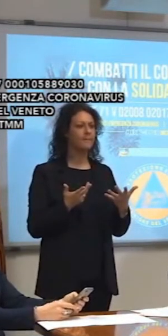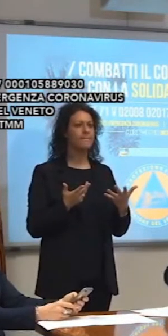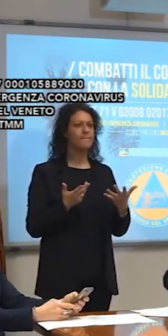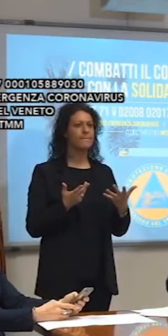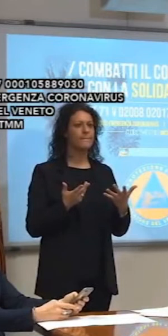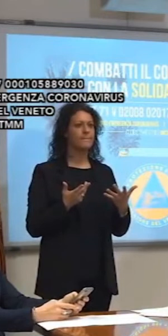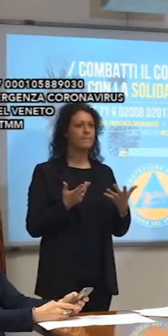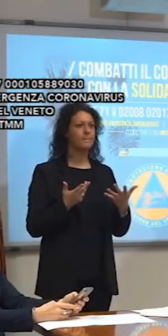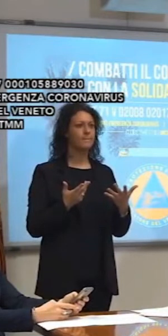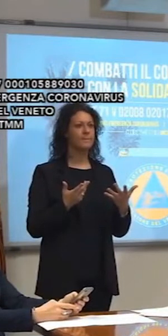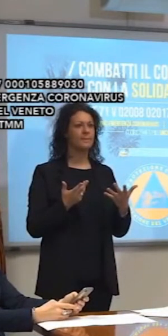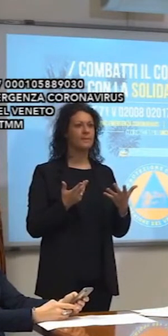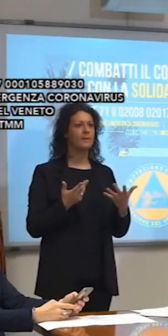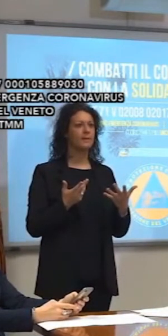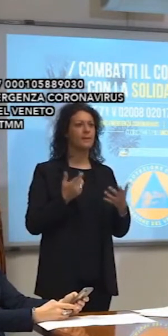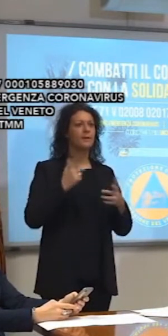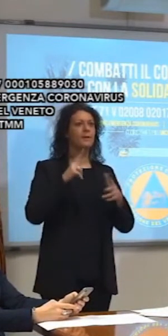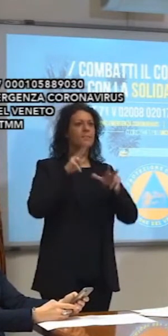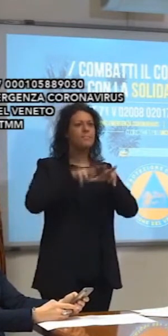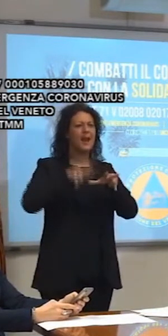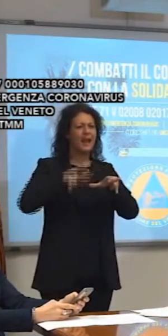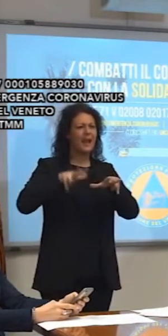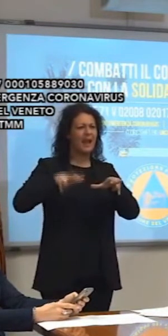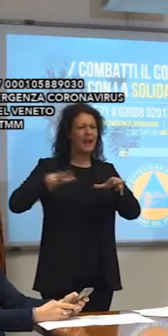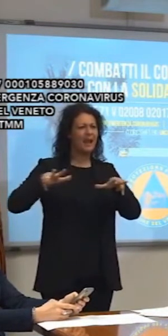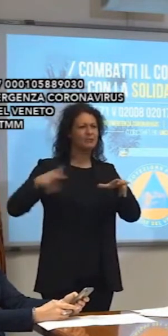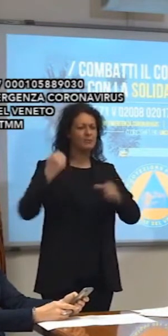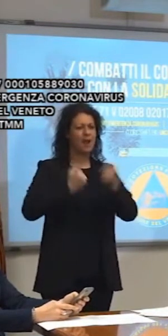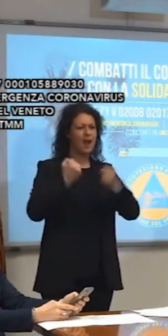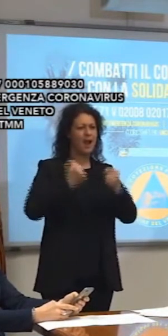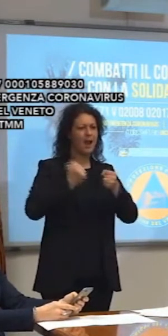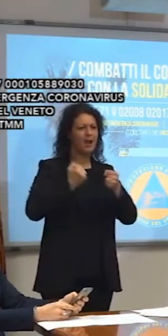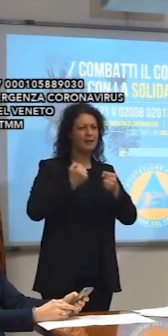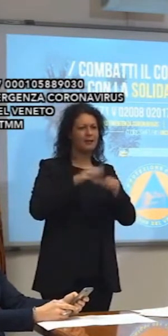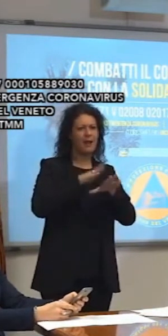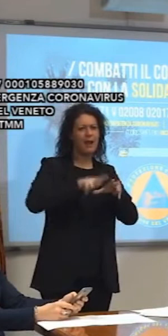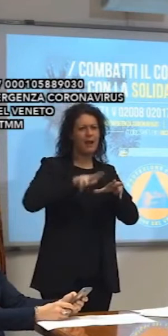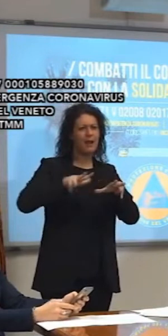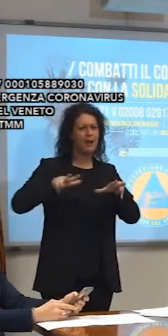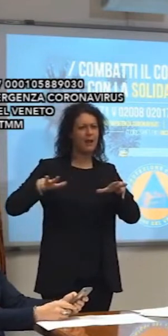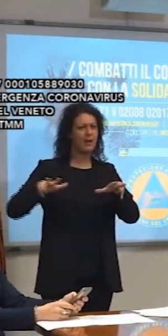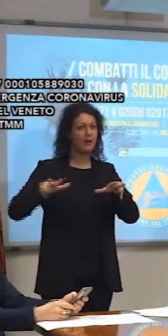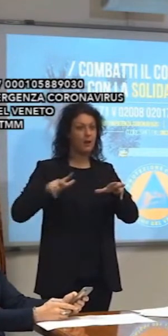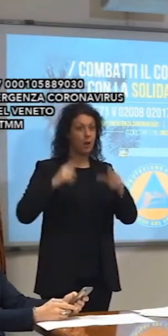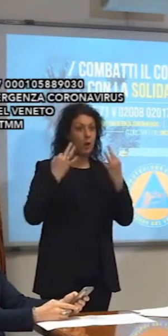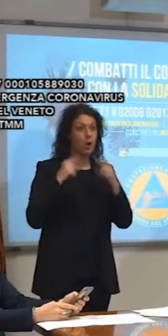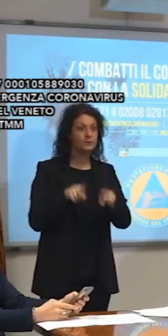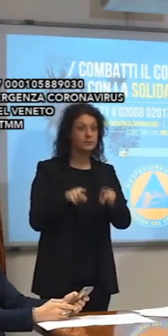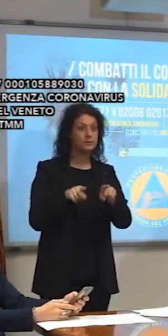dei rifugi pieni di macchine. Perché dico che se funziona così mi costringete a rimettere una